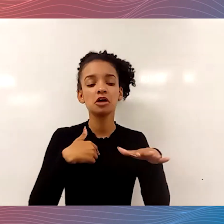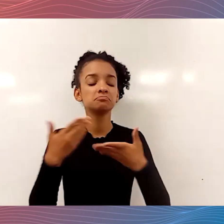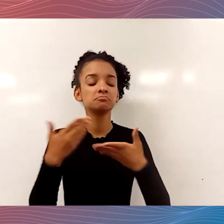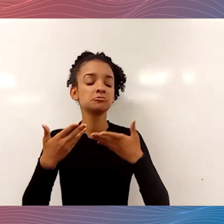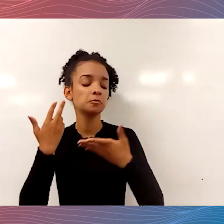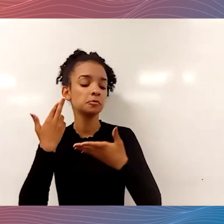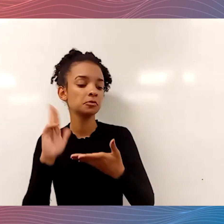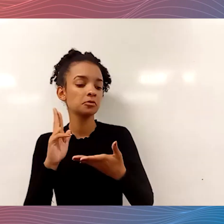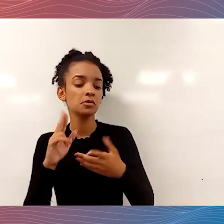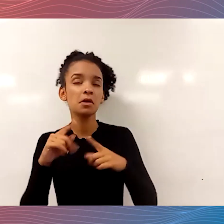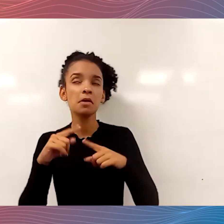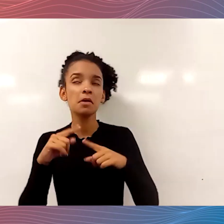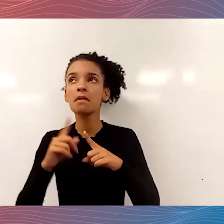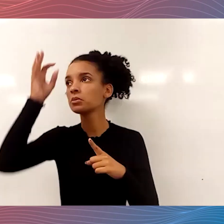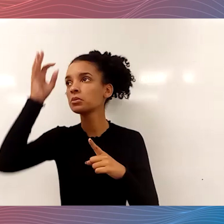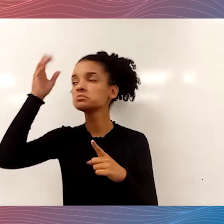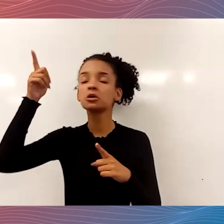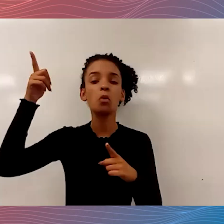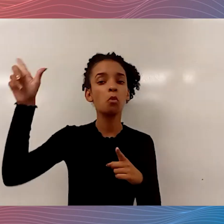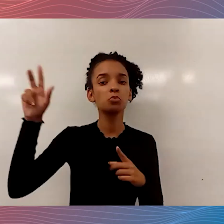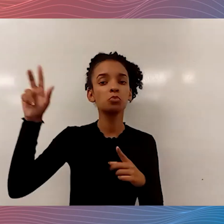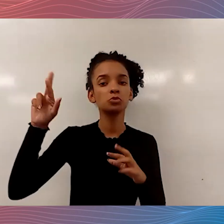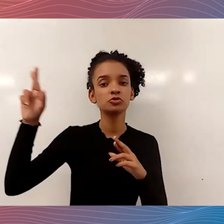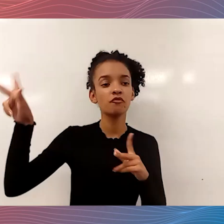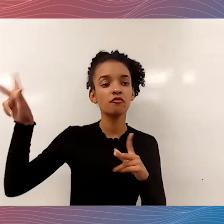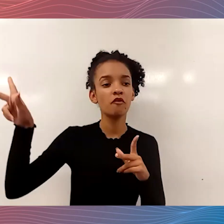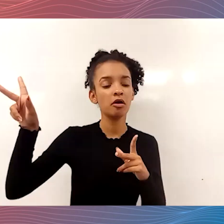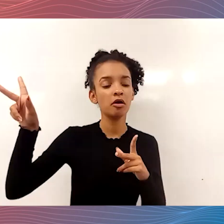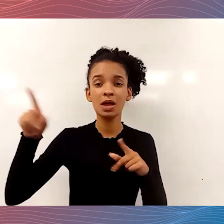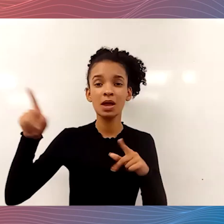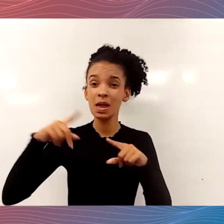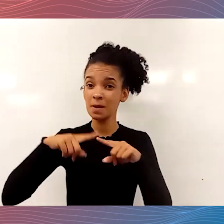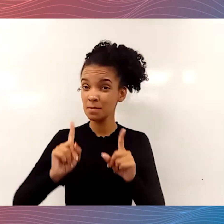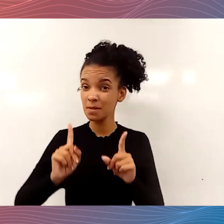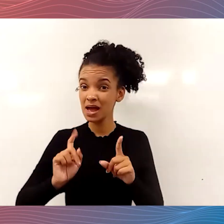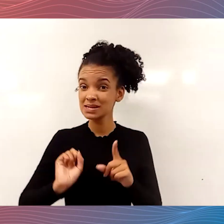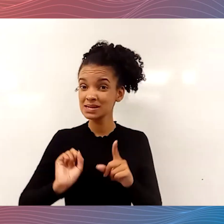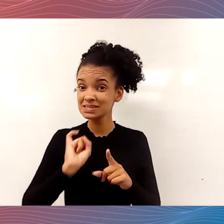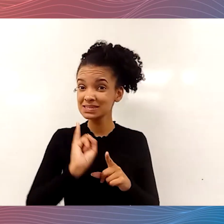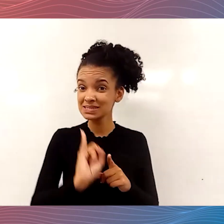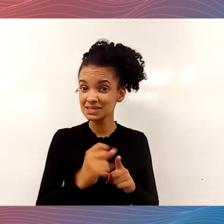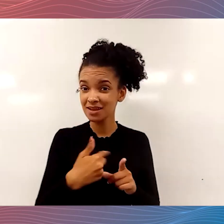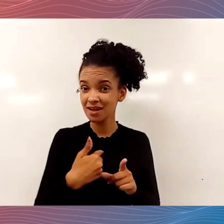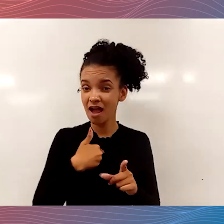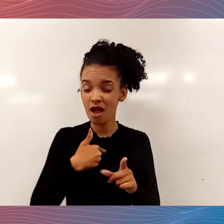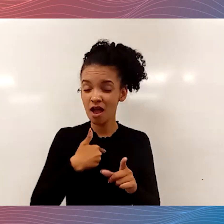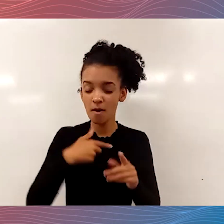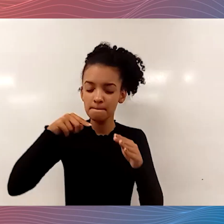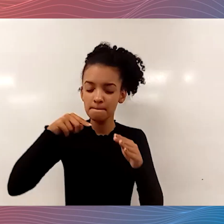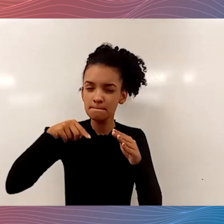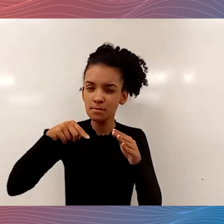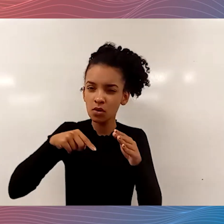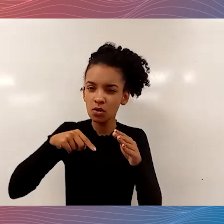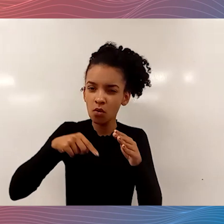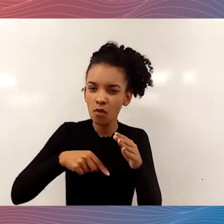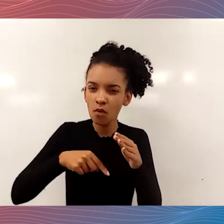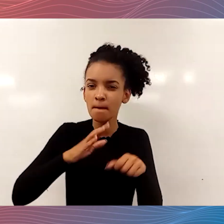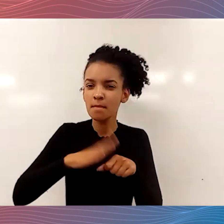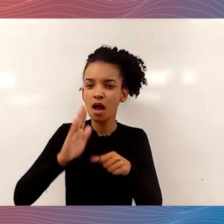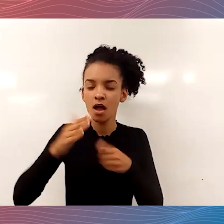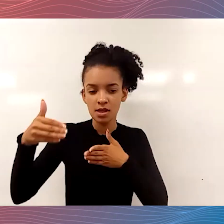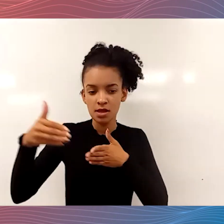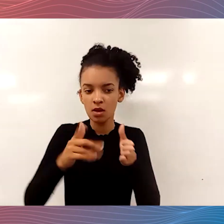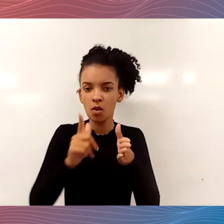outra. Mas no momento que eu cada vez mais me mergulho no rio da graça, eu já não tenho mais uma